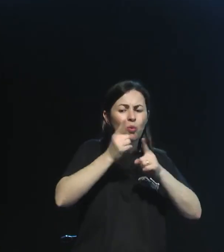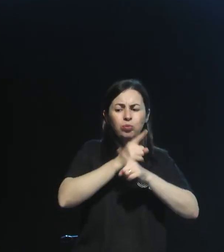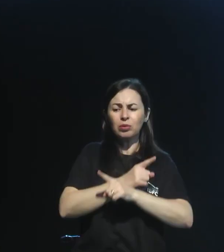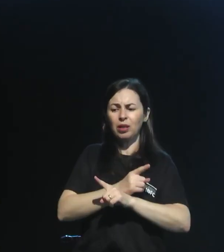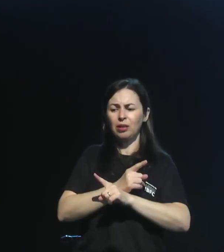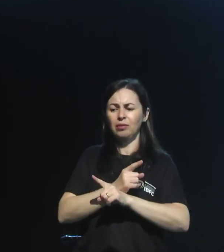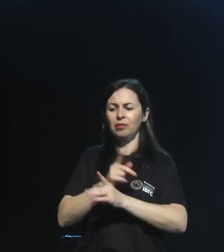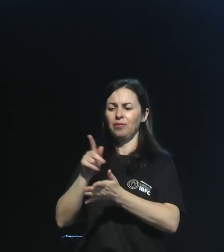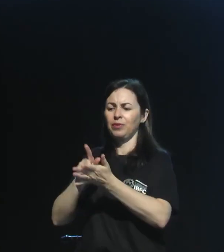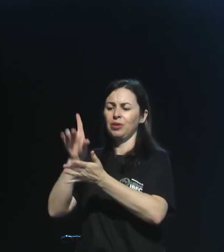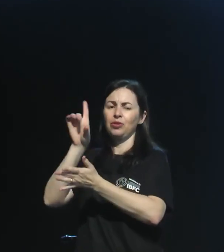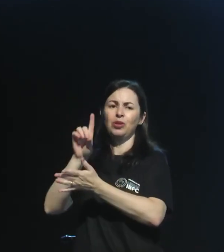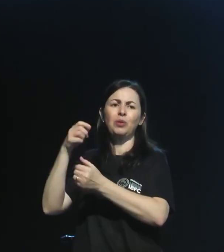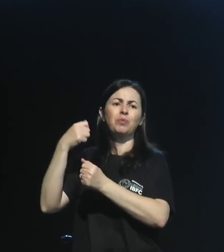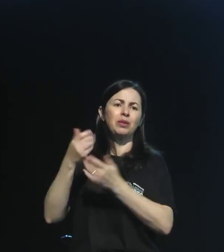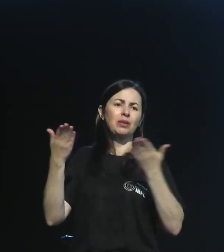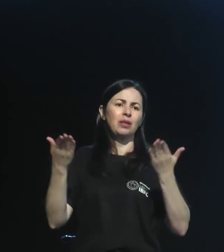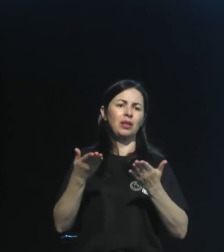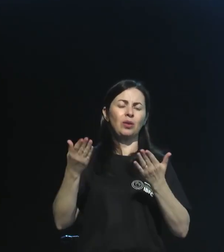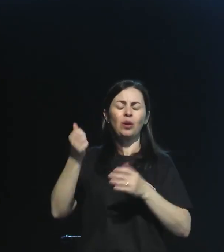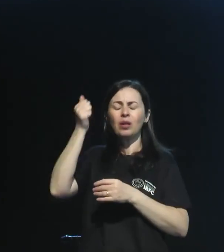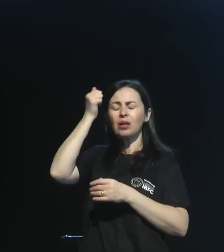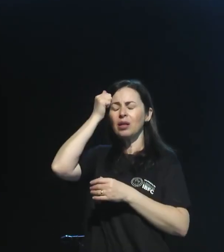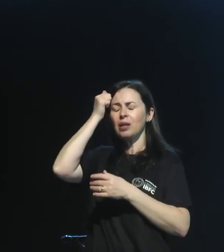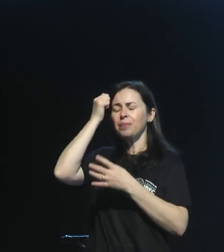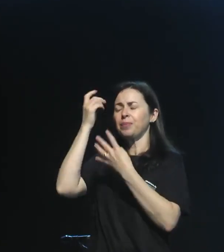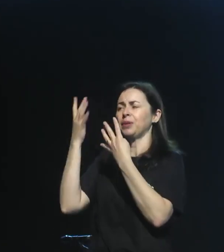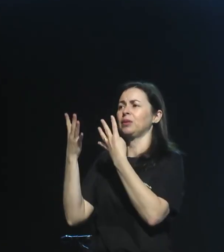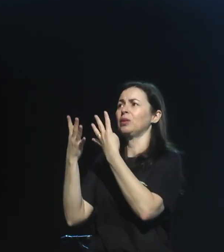confessar, se arrepender e morrer para isso.